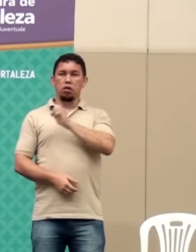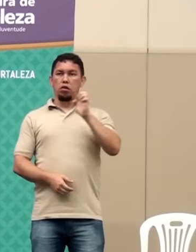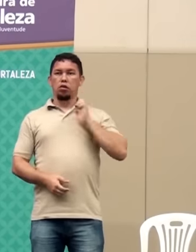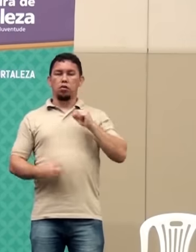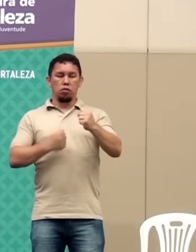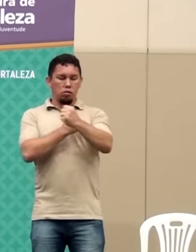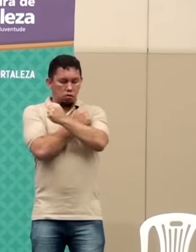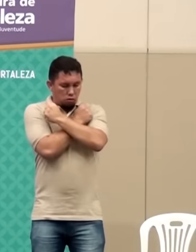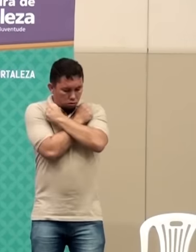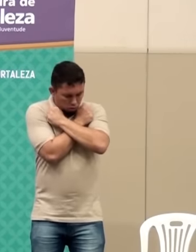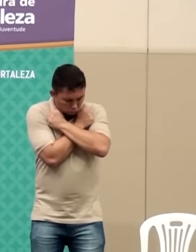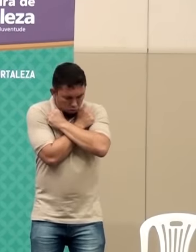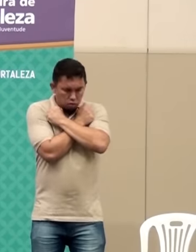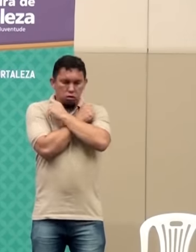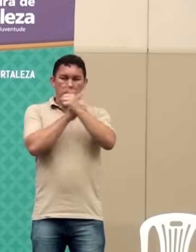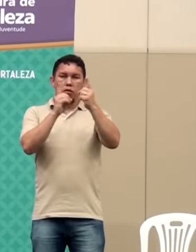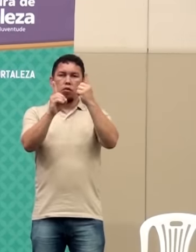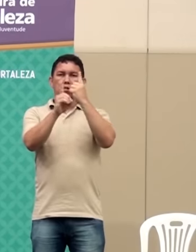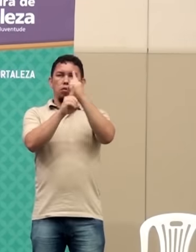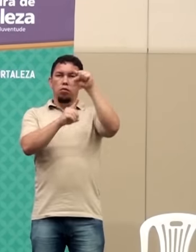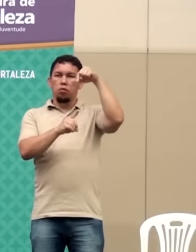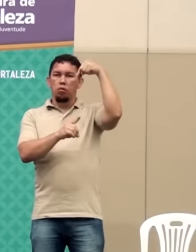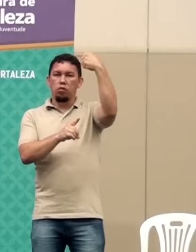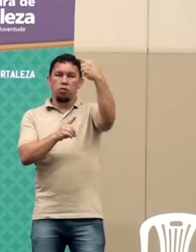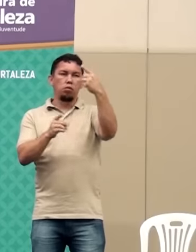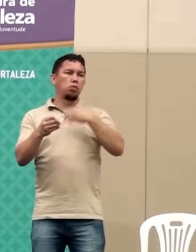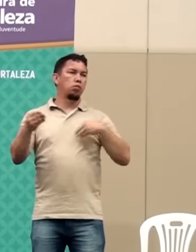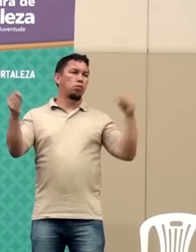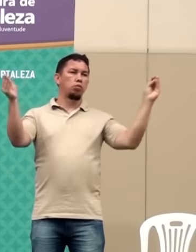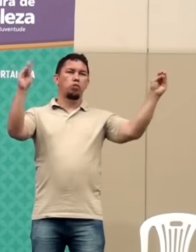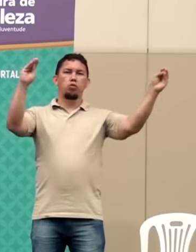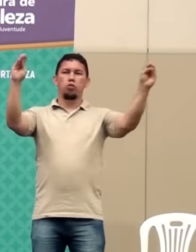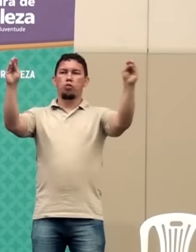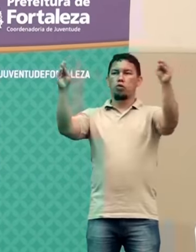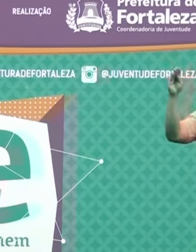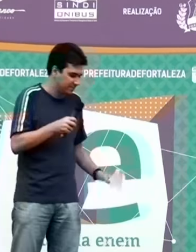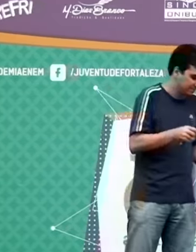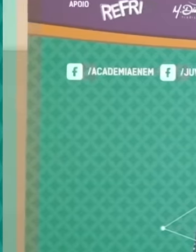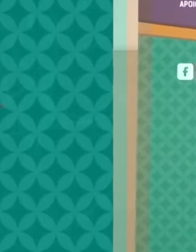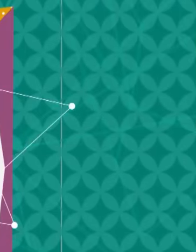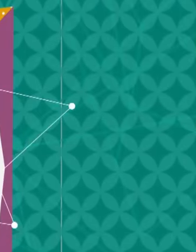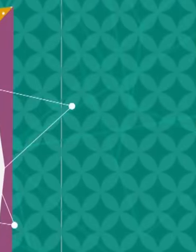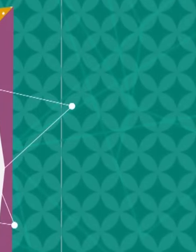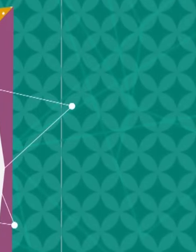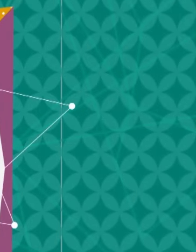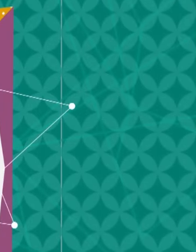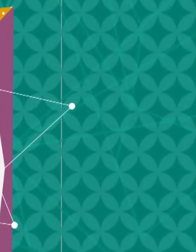abraço e a gente ainda se encontra ao longo desse ano aí. Beijo para todo mundo e até a próxima aula.